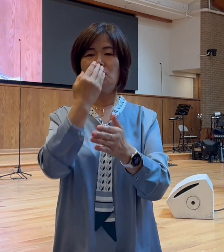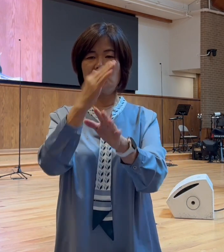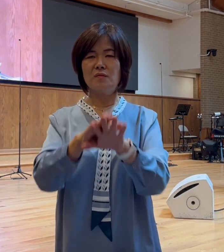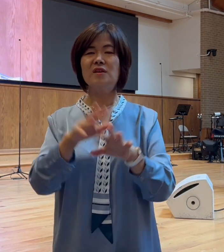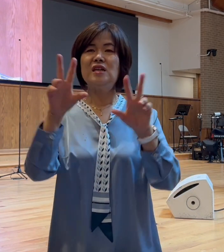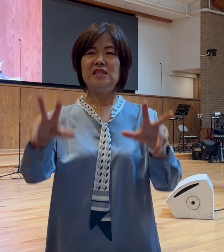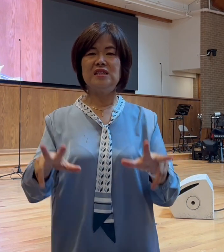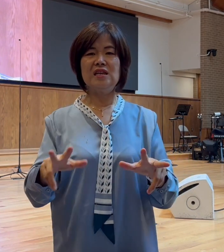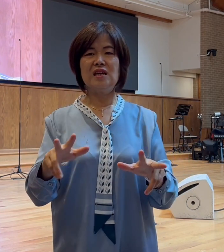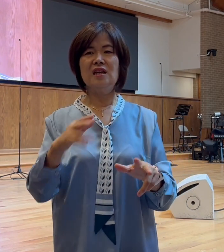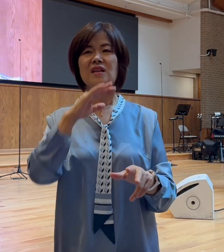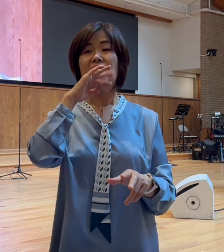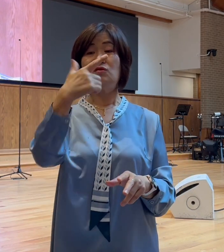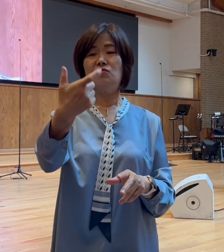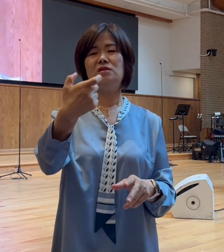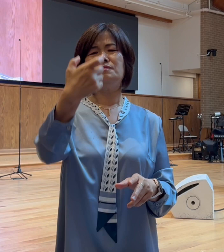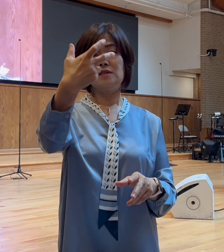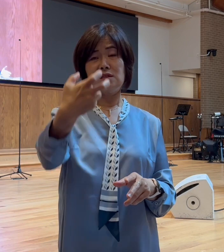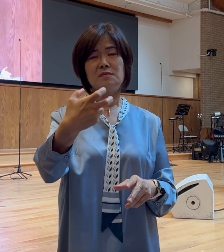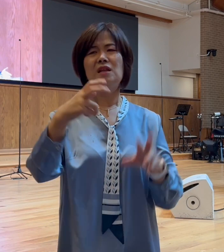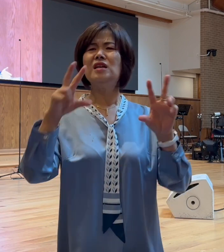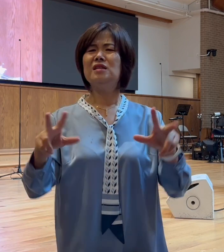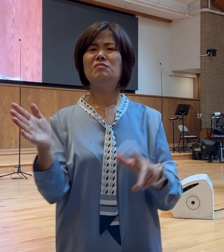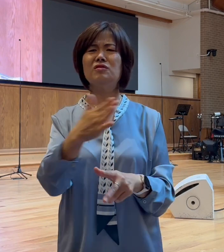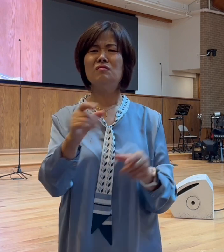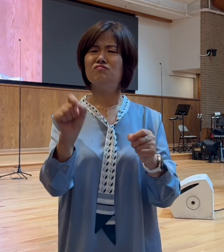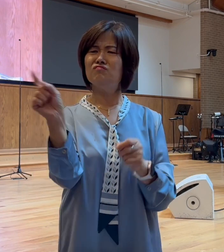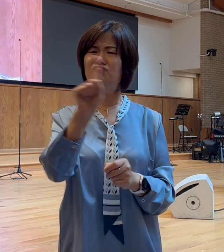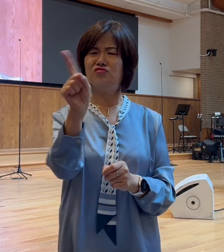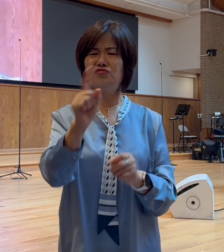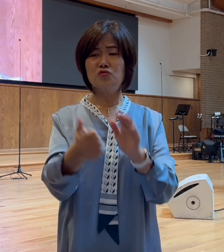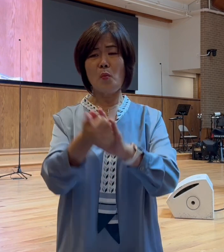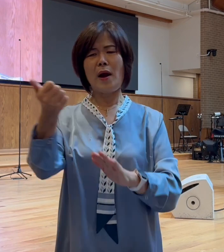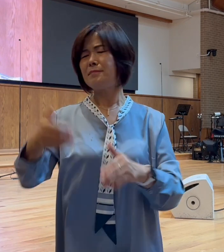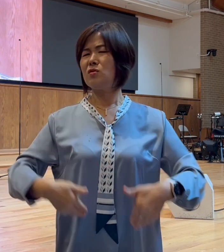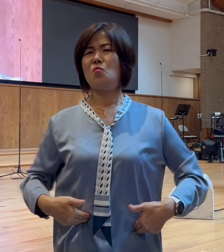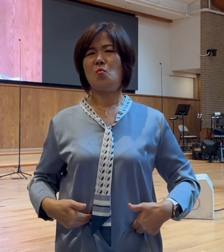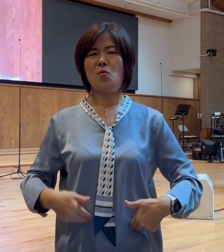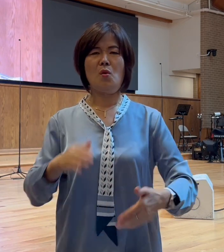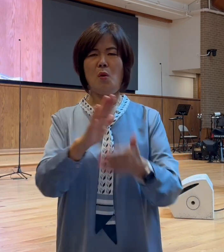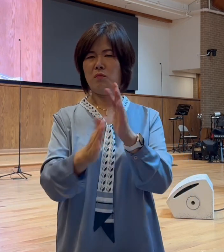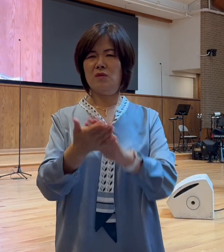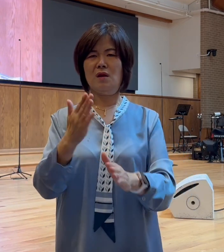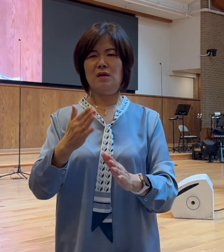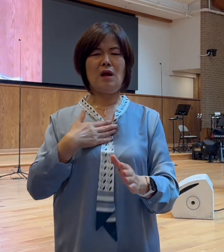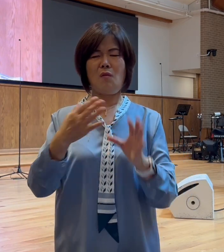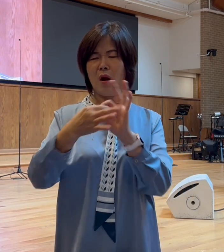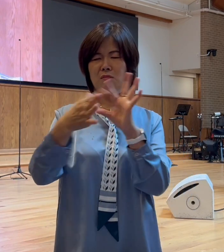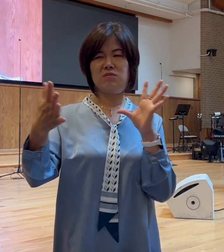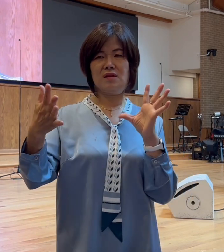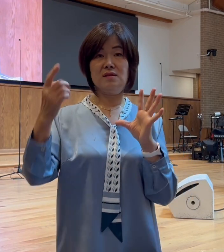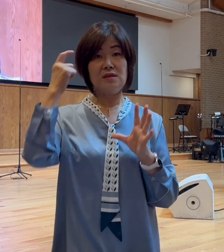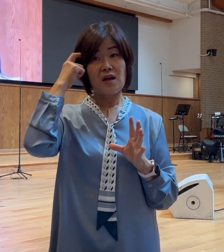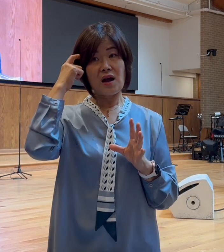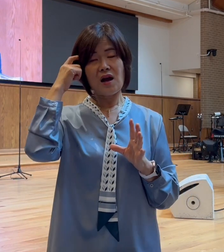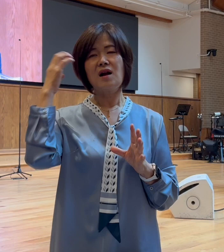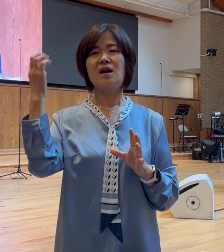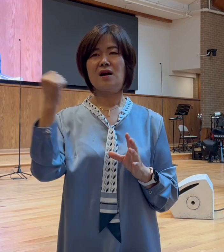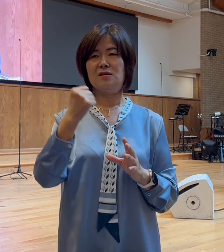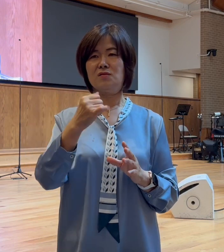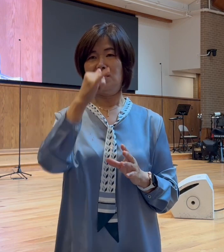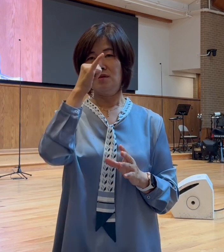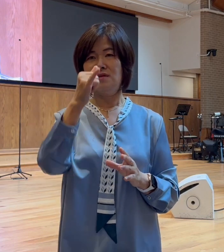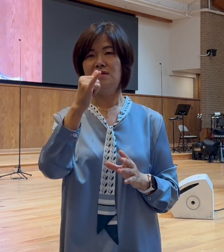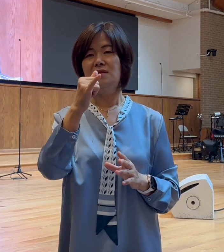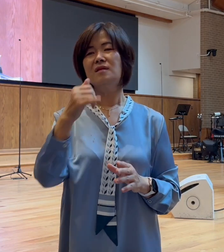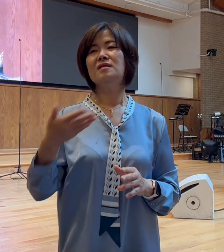이제 뭐 60이고 70인데 이제 무슨 이런 꿈이 내게 관련이 있느냐 이렇게 생각하실 분도